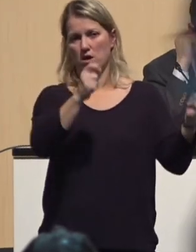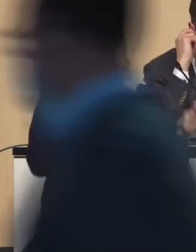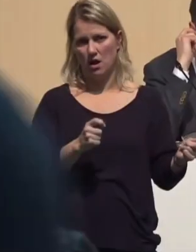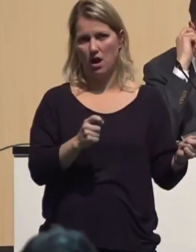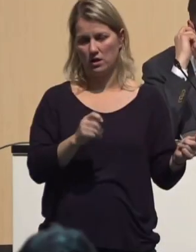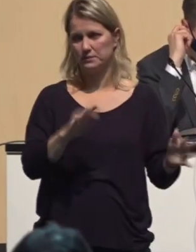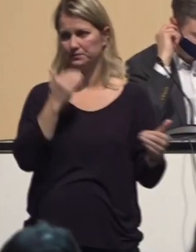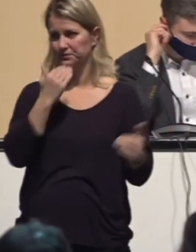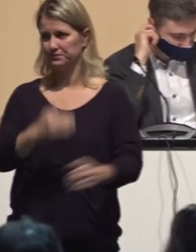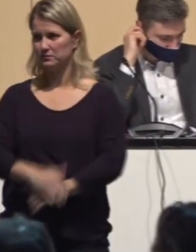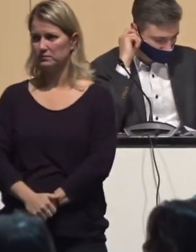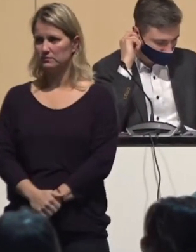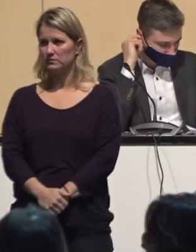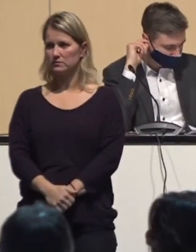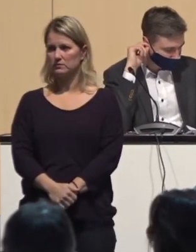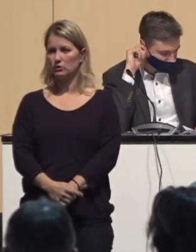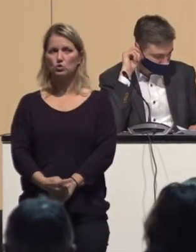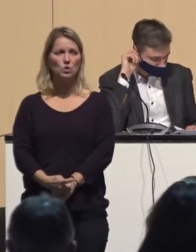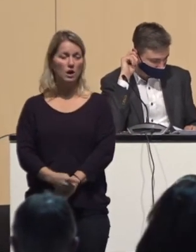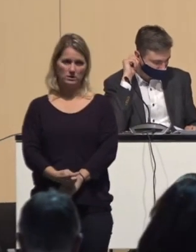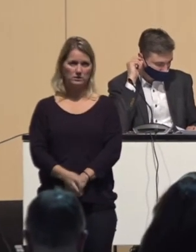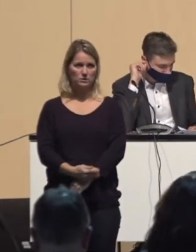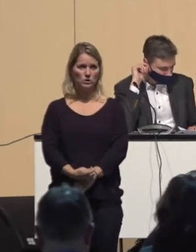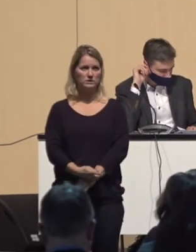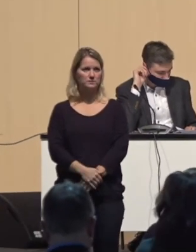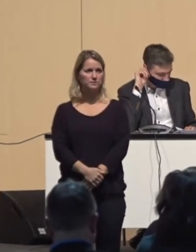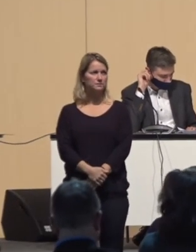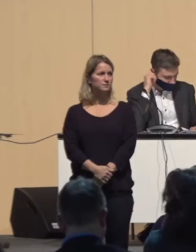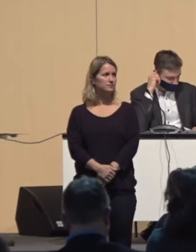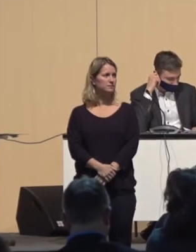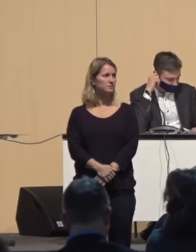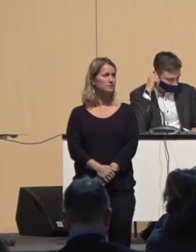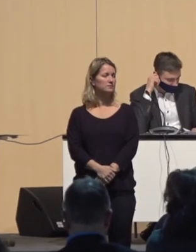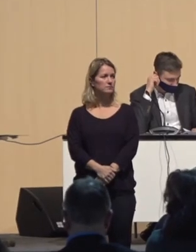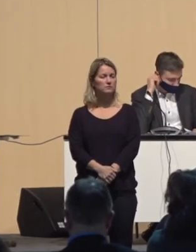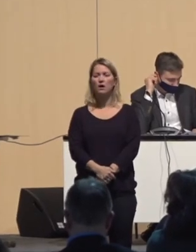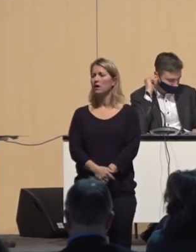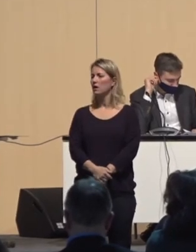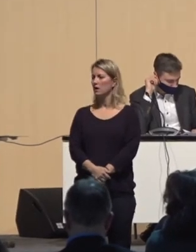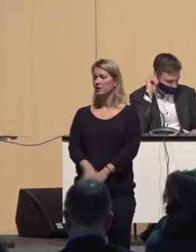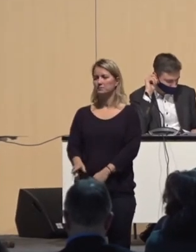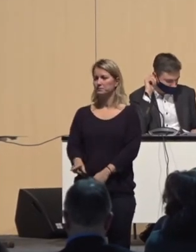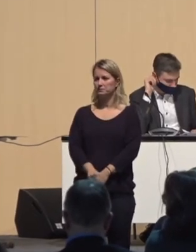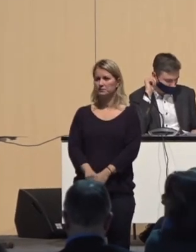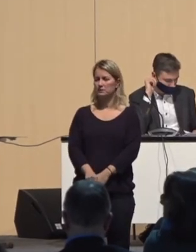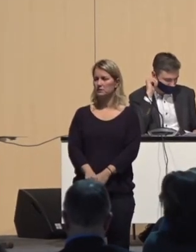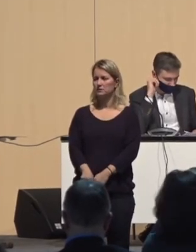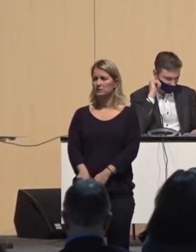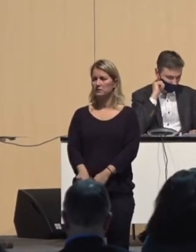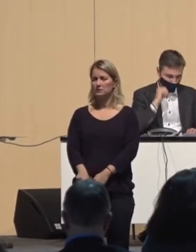So, als nächste Wortmeldung Herr Schulte-Wissermann und Herr Dr. Schulte-Wissermann und Frau Dr. Vogel.